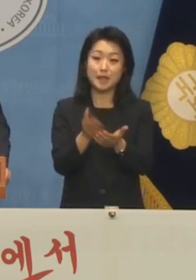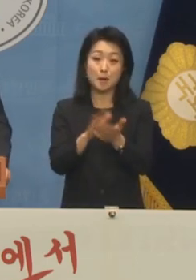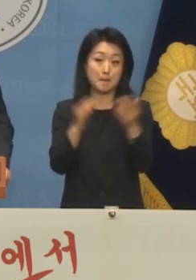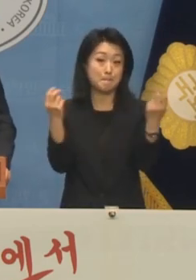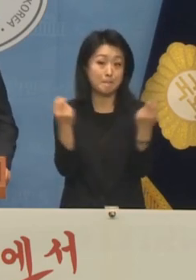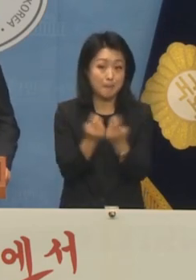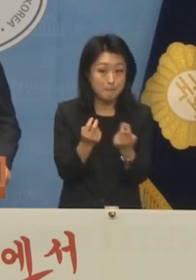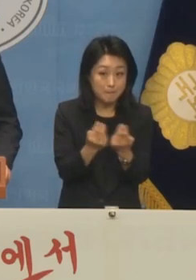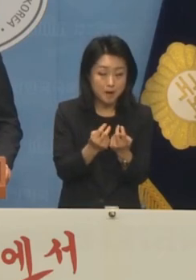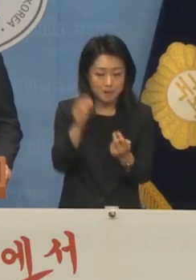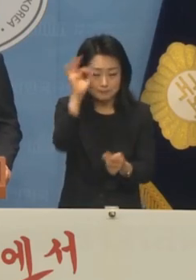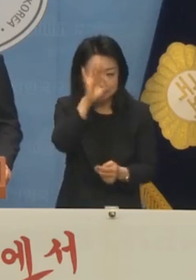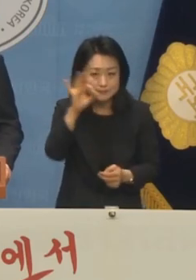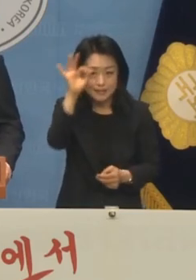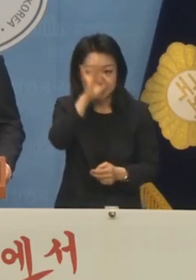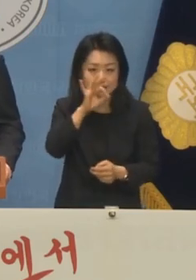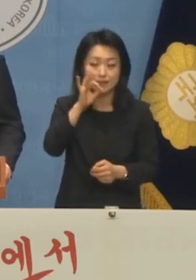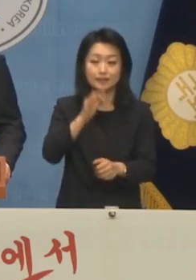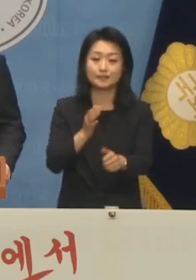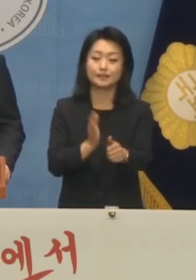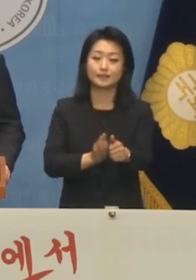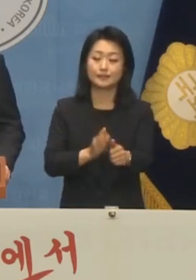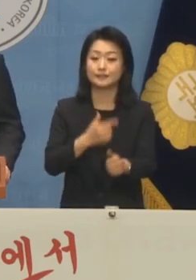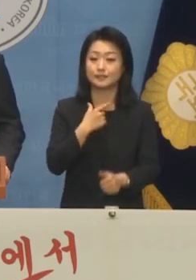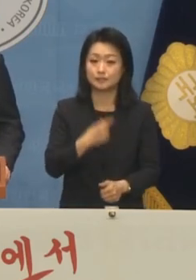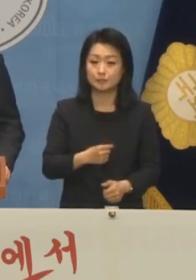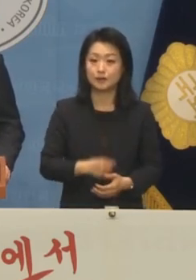방법을 찾아낼 수 있습니다.